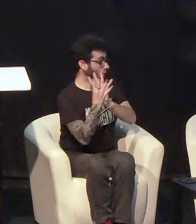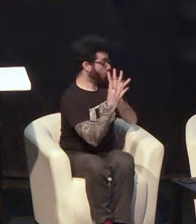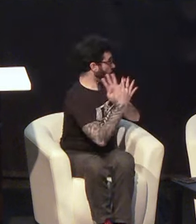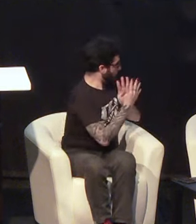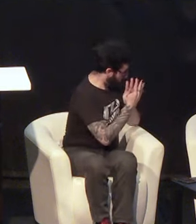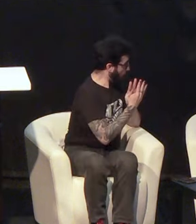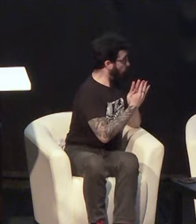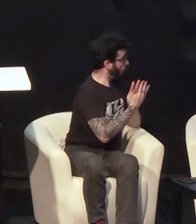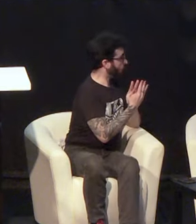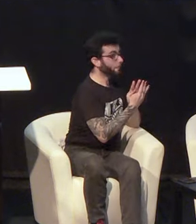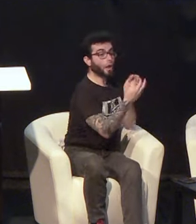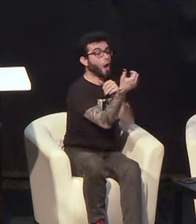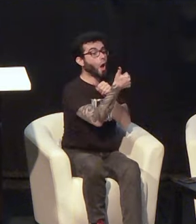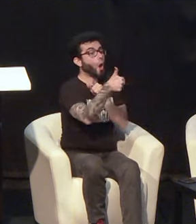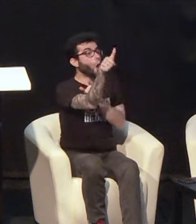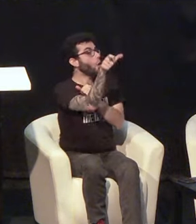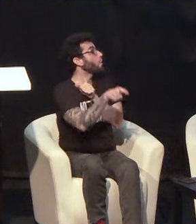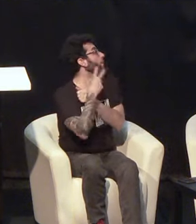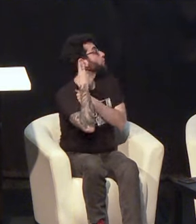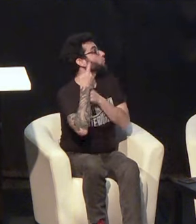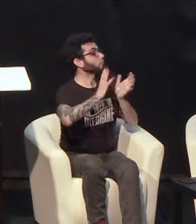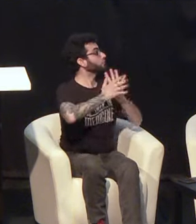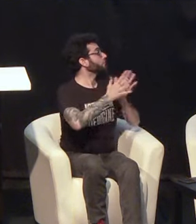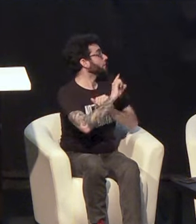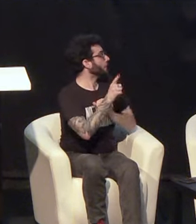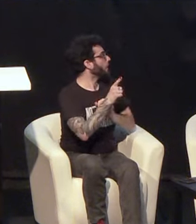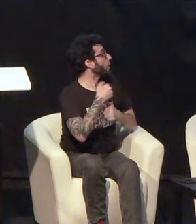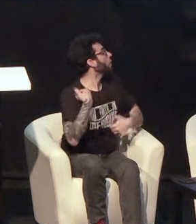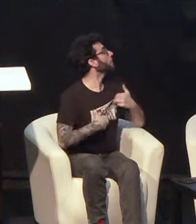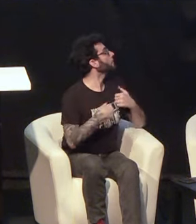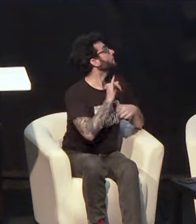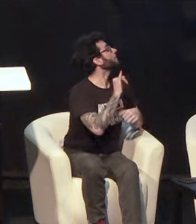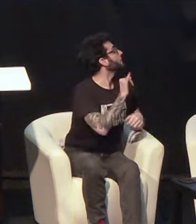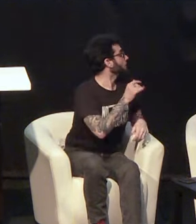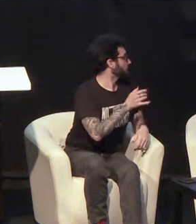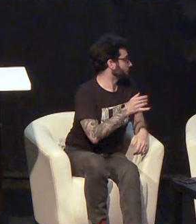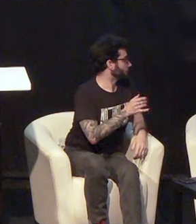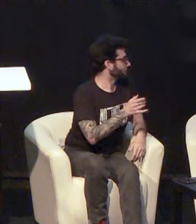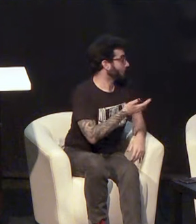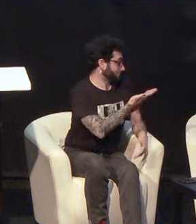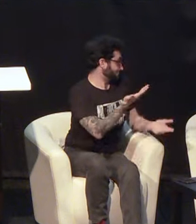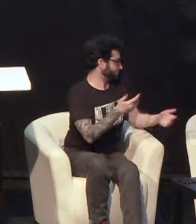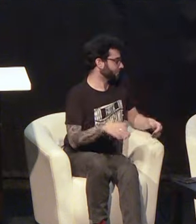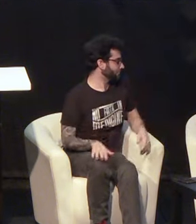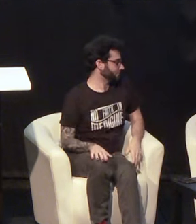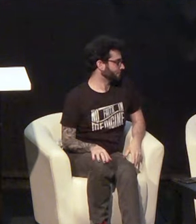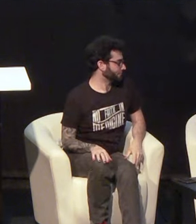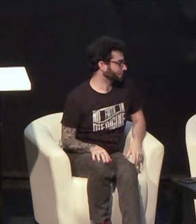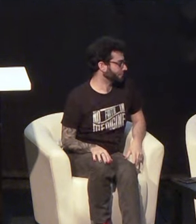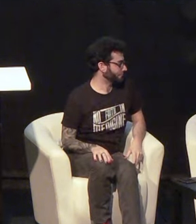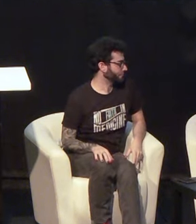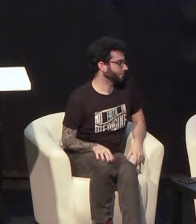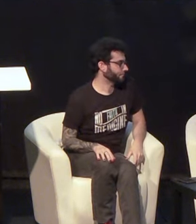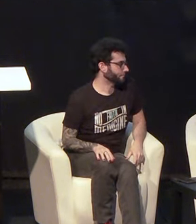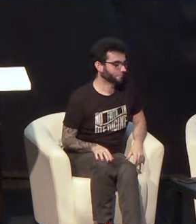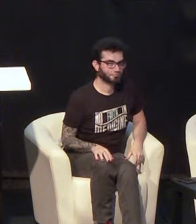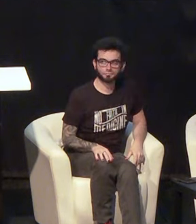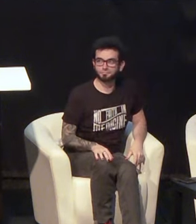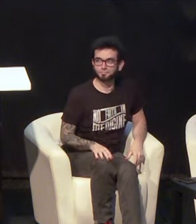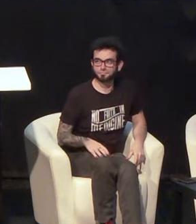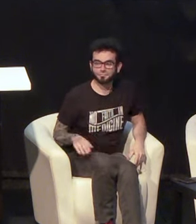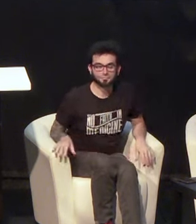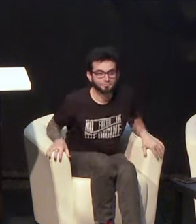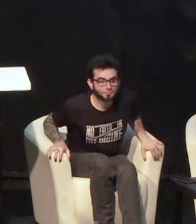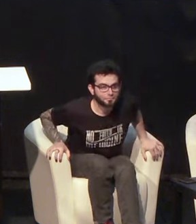C'est vrai, il y a beaucoup de situations, des personnes entendantes qui ne signent pas, et donc qui est la personne en situation